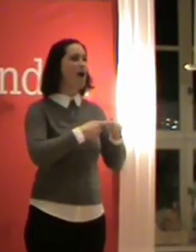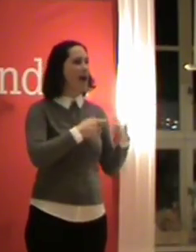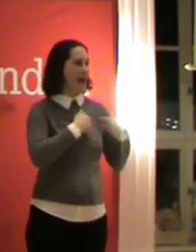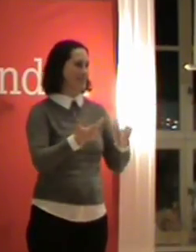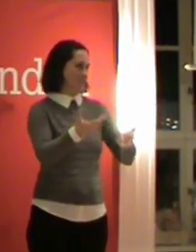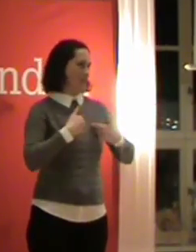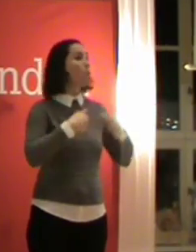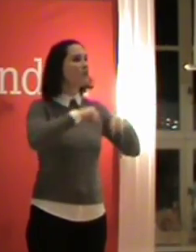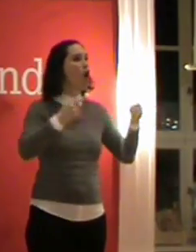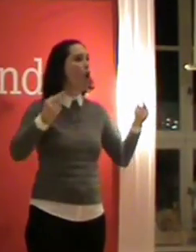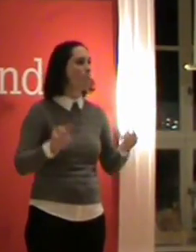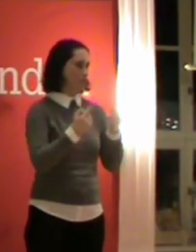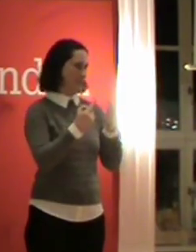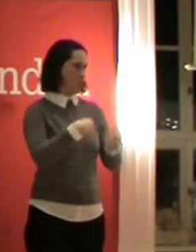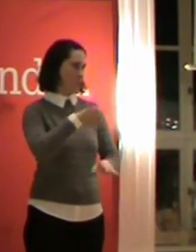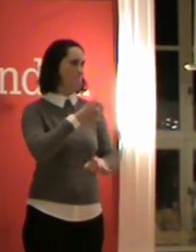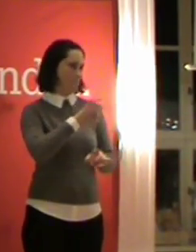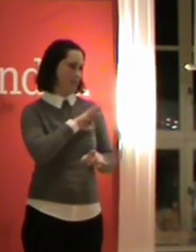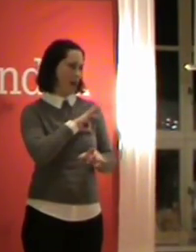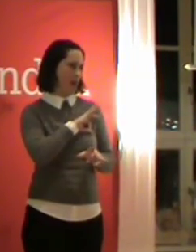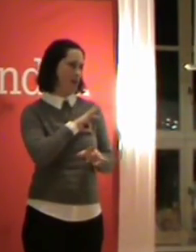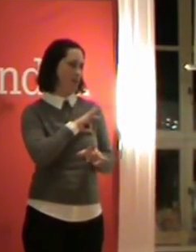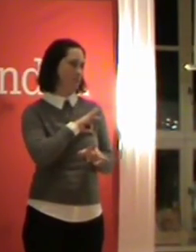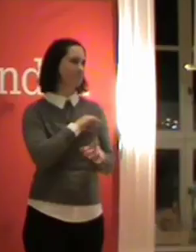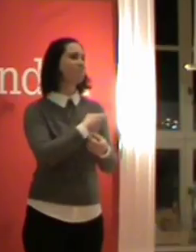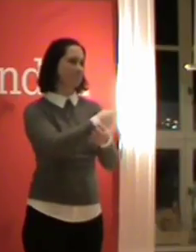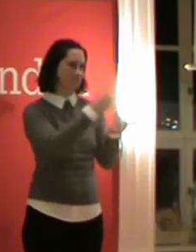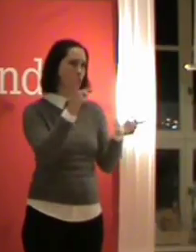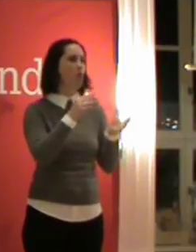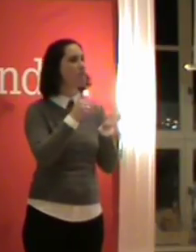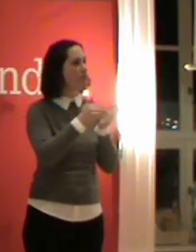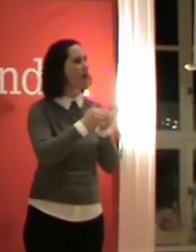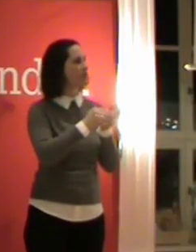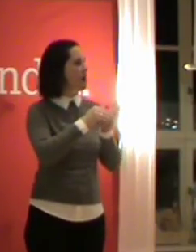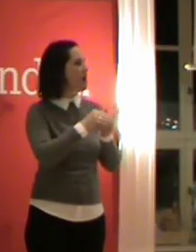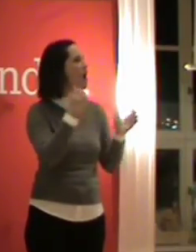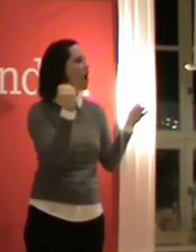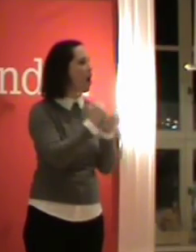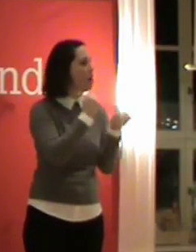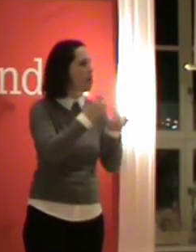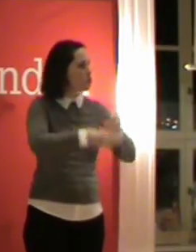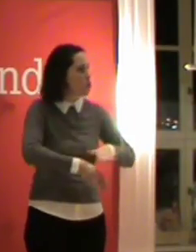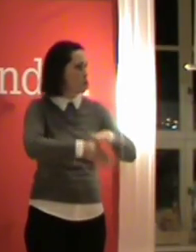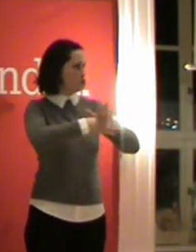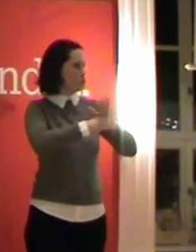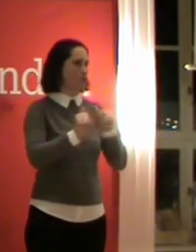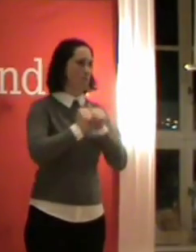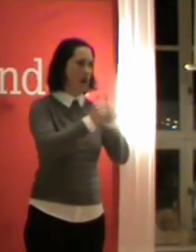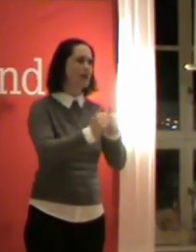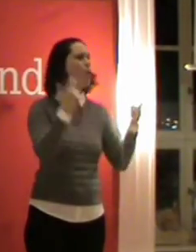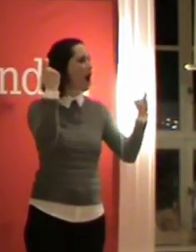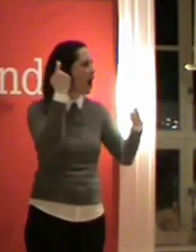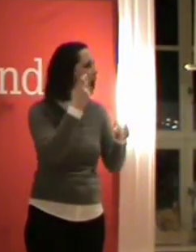Ihnen als Opposition, wir werden Sie bestimmen. Wir werden Sie weiter begleiten. Wir werden uns hart miteinander